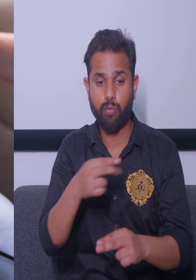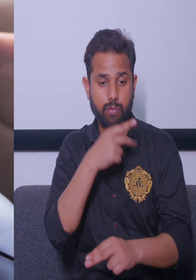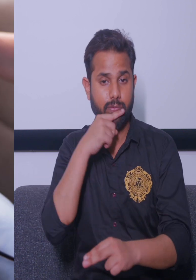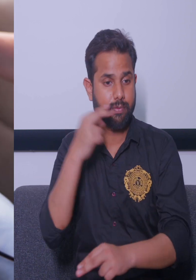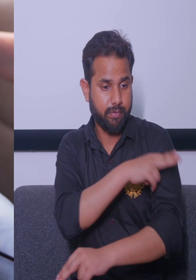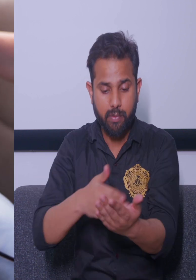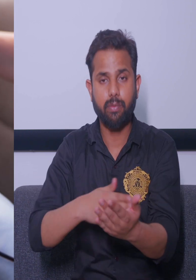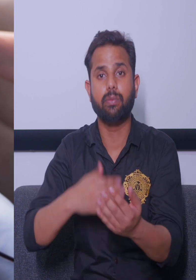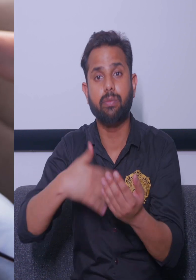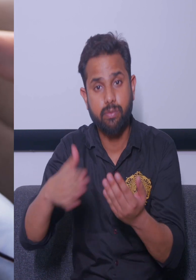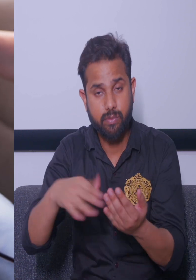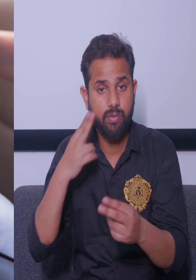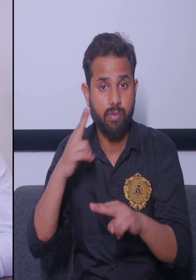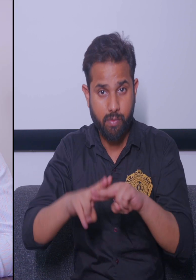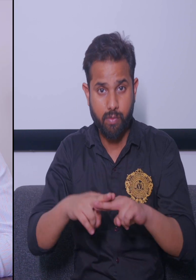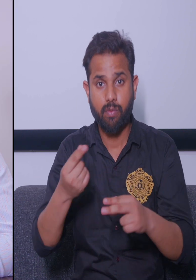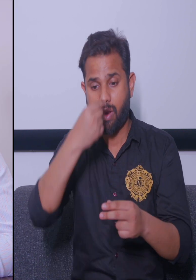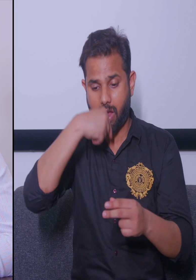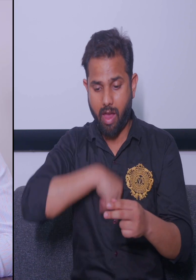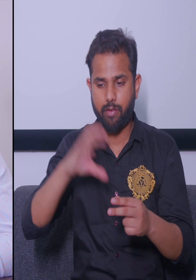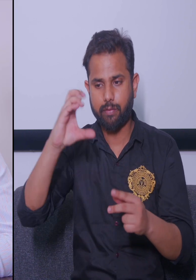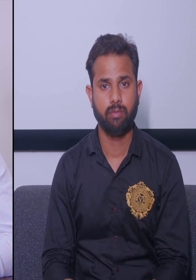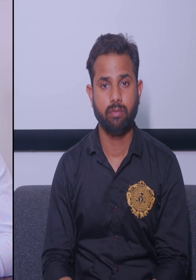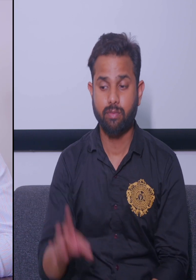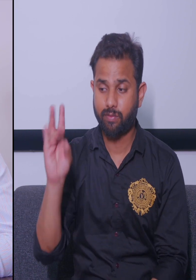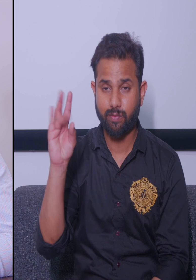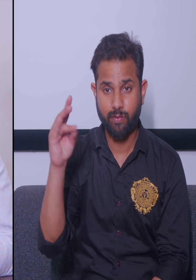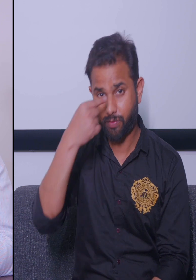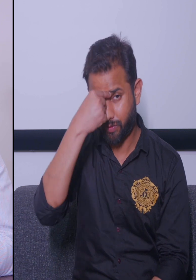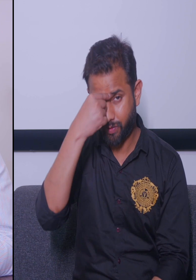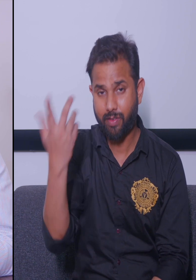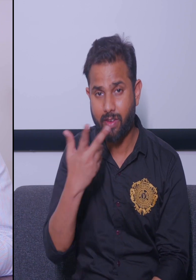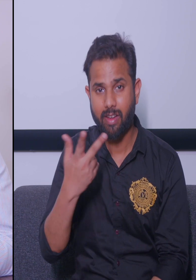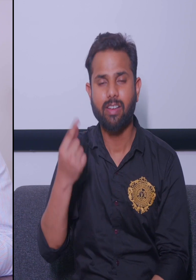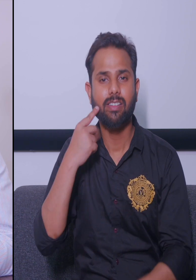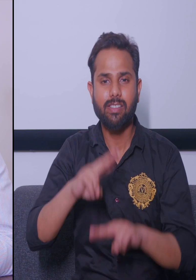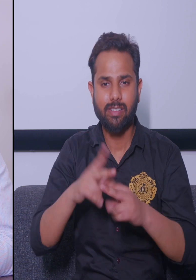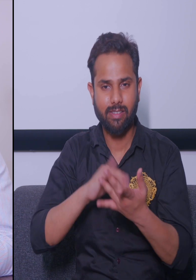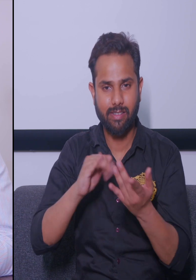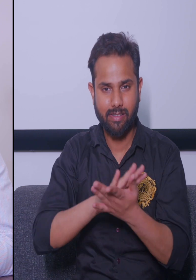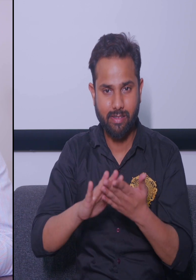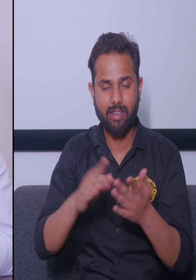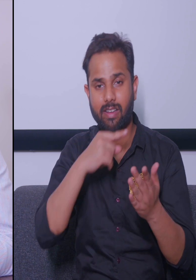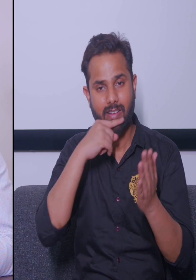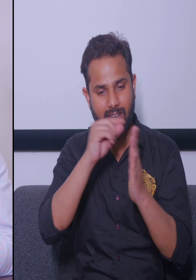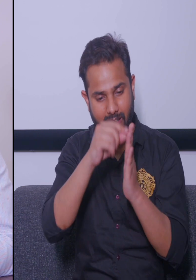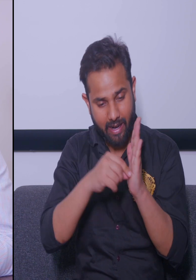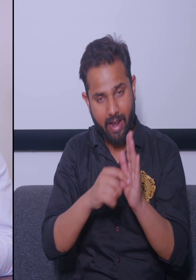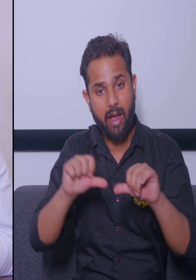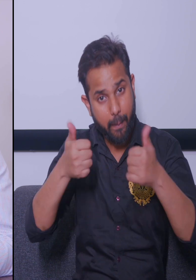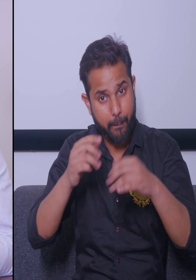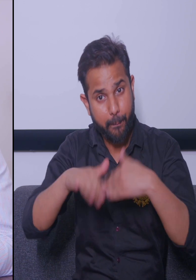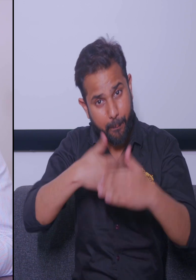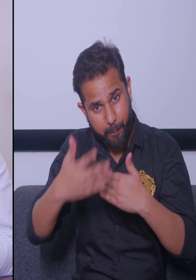होती है। ऐसे अल्सर की ब्लीडिंग को एंडोस्कोपी के द्वारा रोका जा सकता है। तीसरा कॉम्प्लिकेशन है स्ट्रिक्चर। पेप्टिक अल्सर